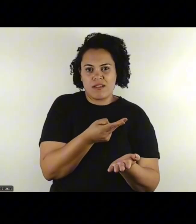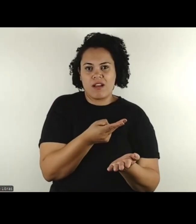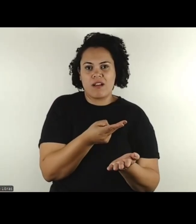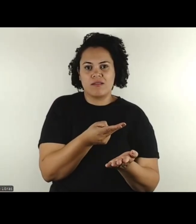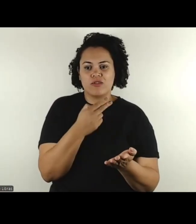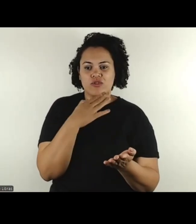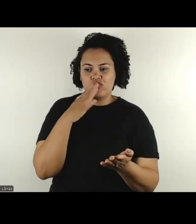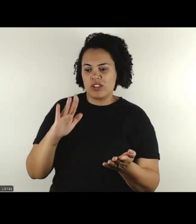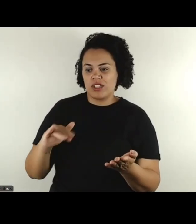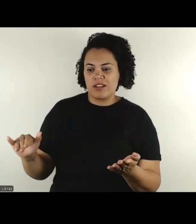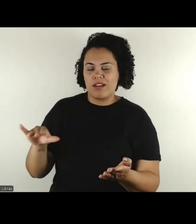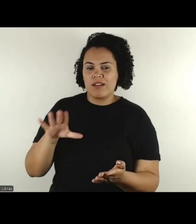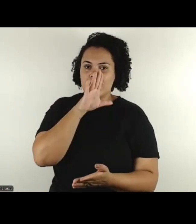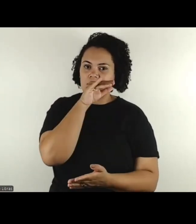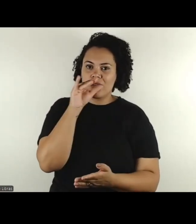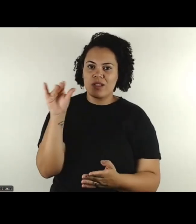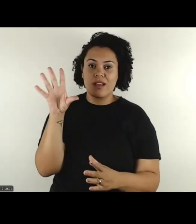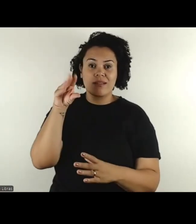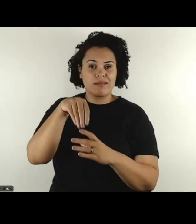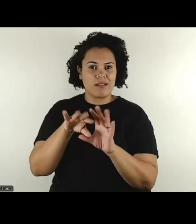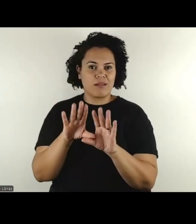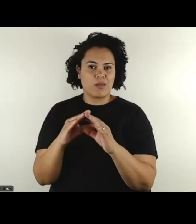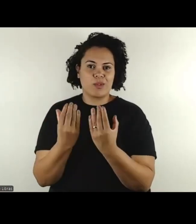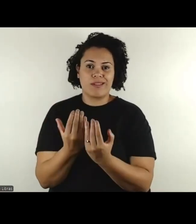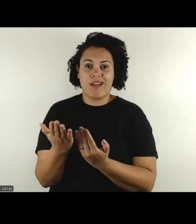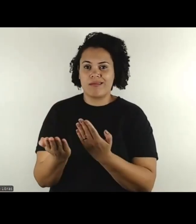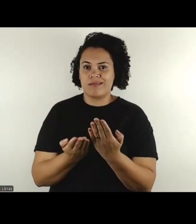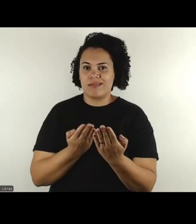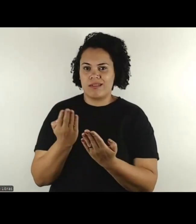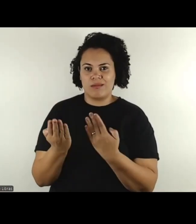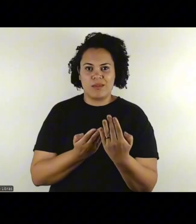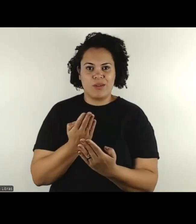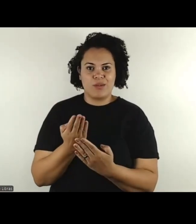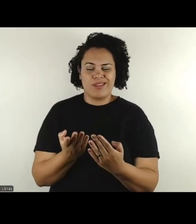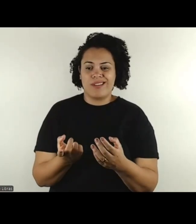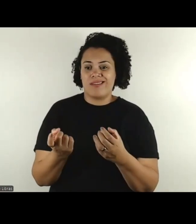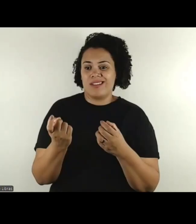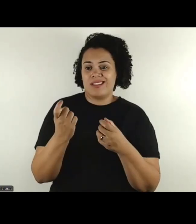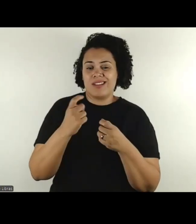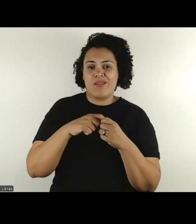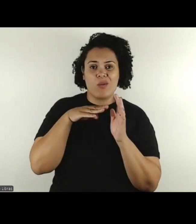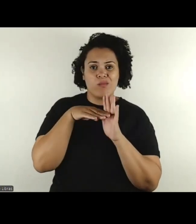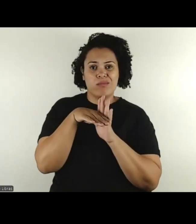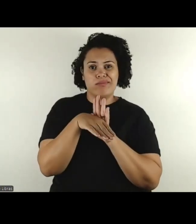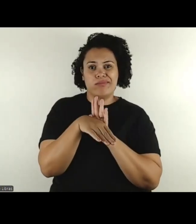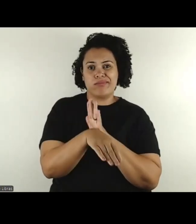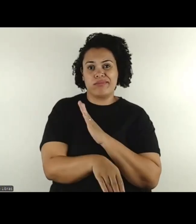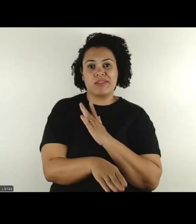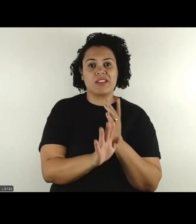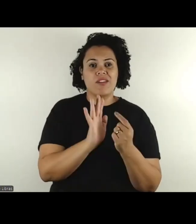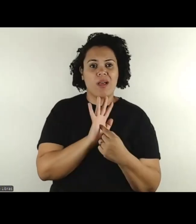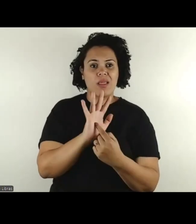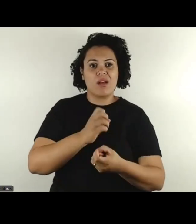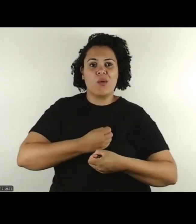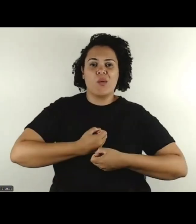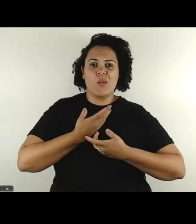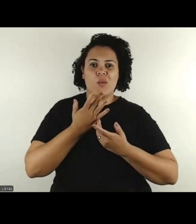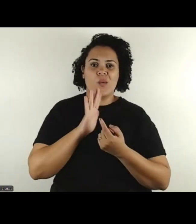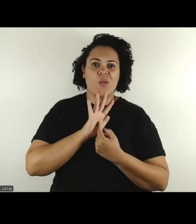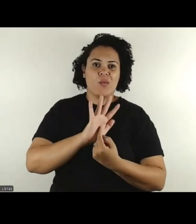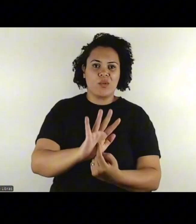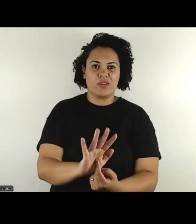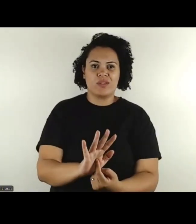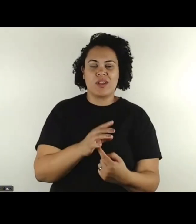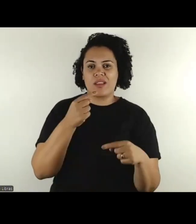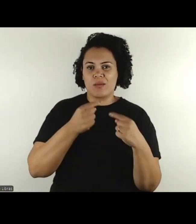especificamente em comunidades terapêuticas. Então, esse retrocesso ele vai acontecer de forma bastante expressiva na política de álcool e